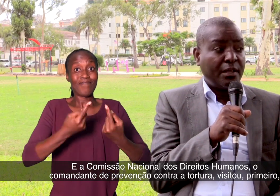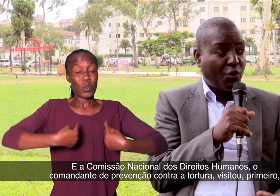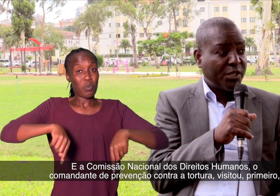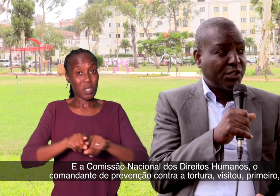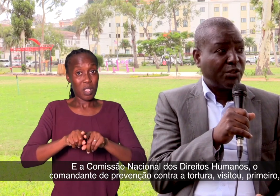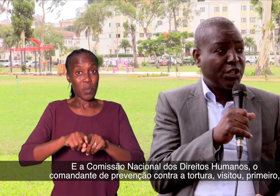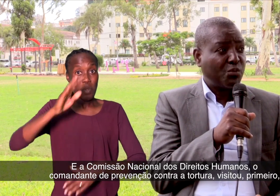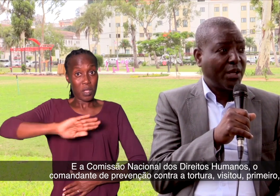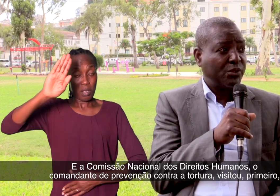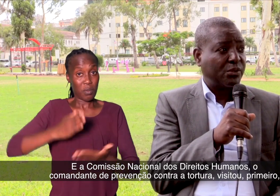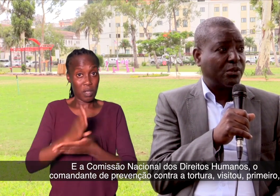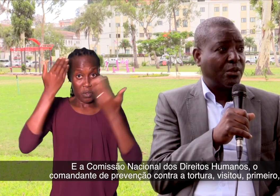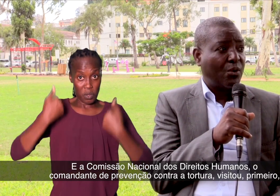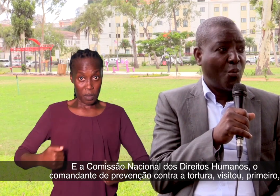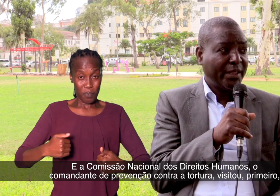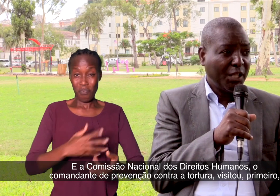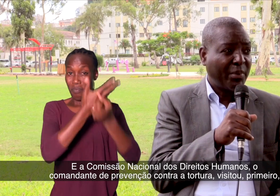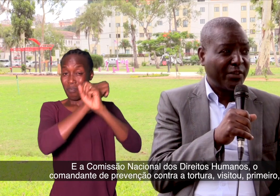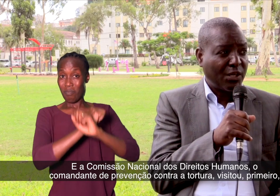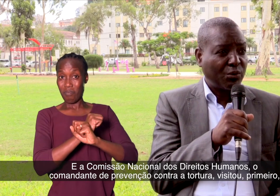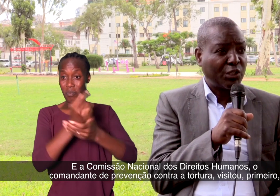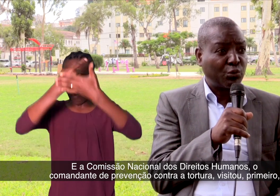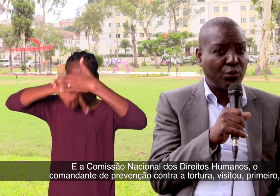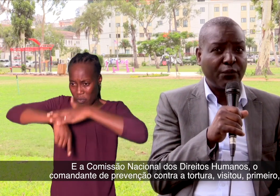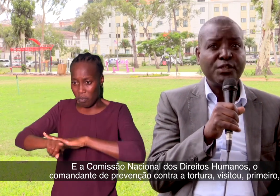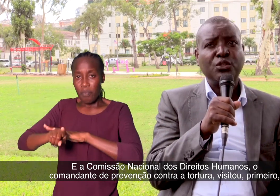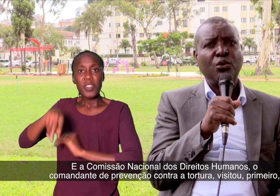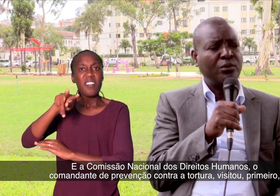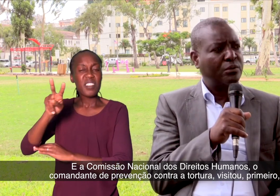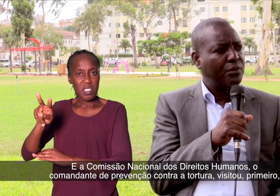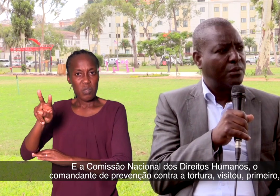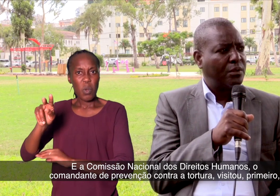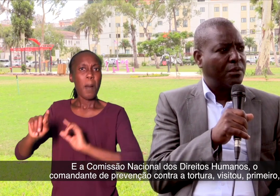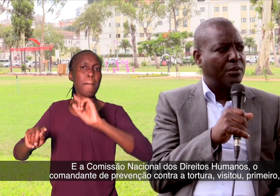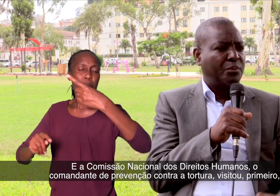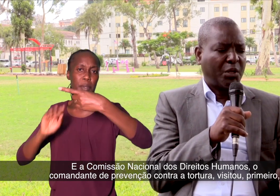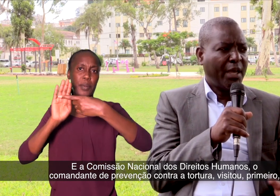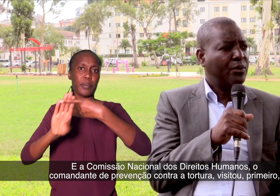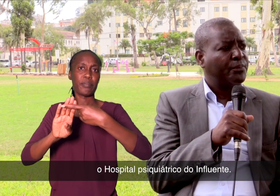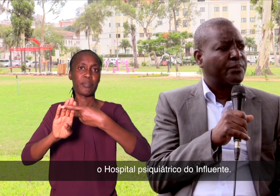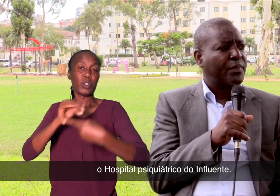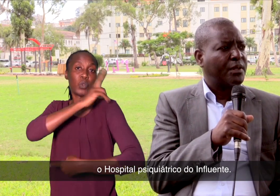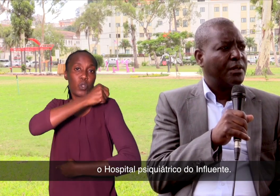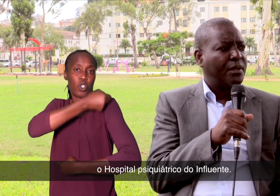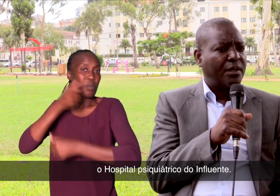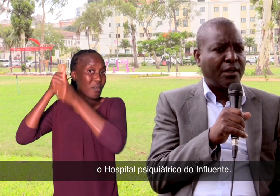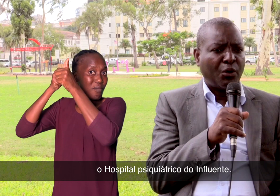E a Comissão Nacional de Direitos Humanos com o mandato de prevenção contra a estrutura visitou primeiro